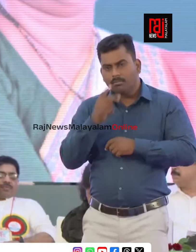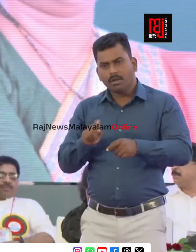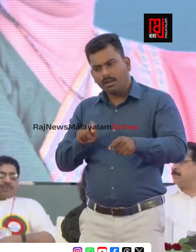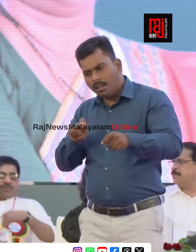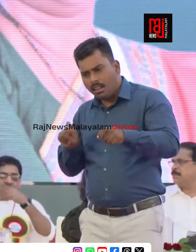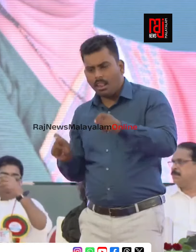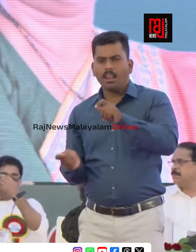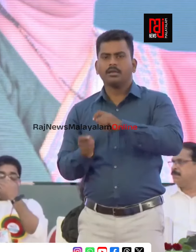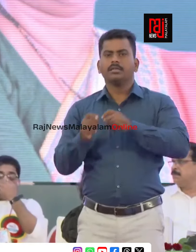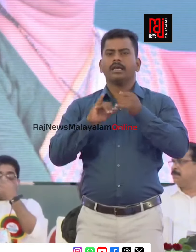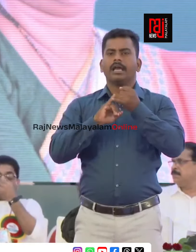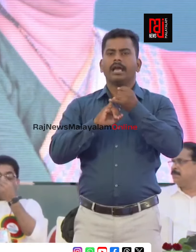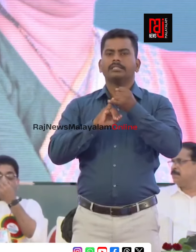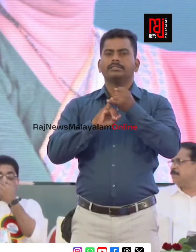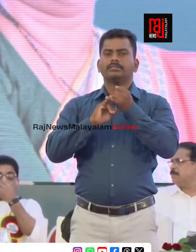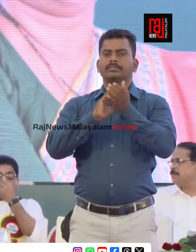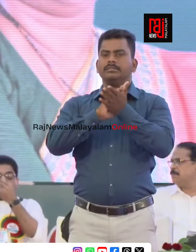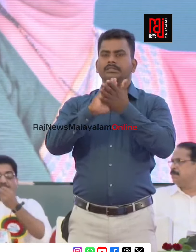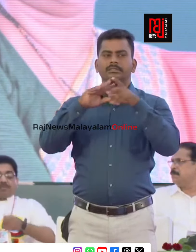ശേഖർ നായിക്